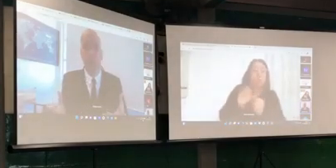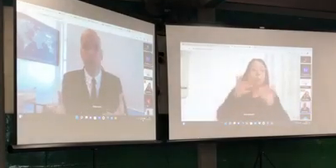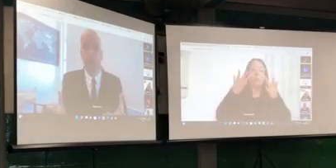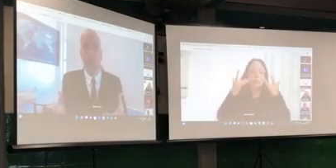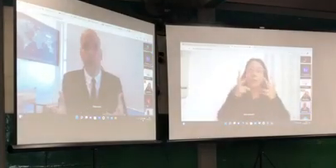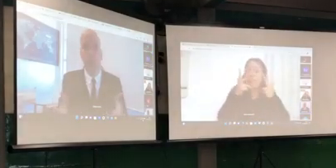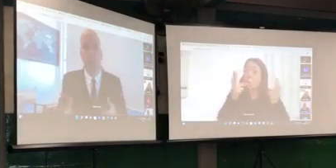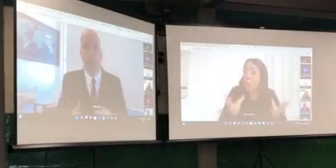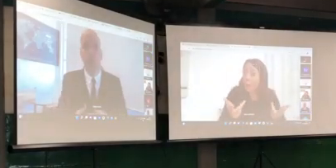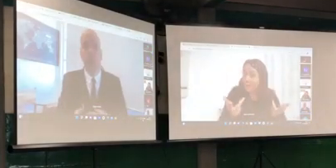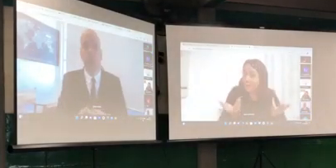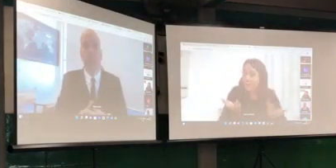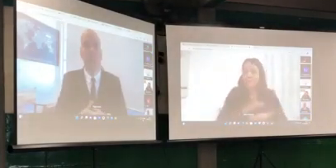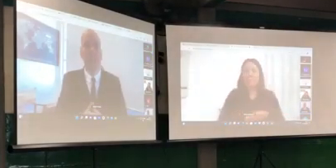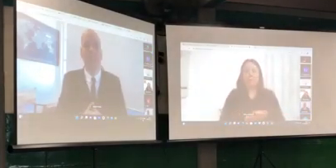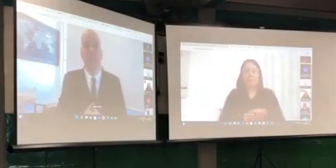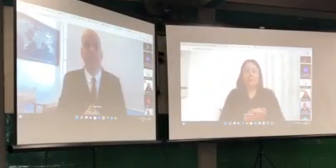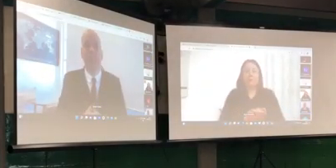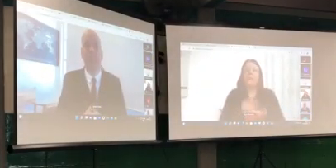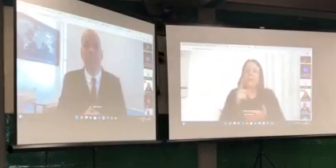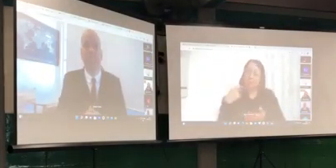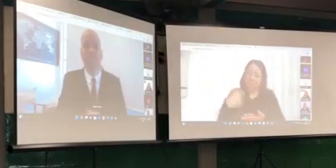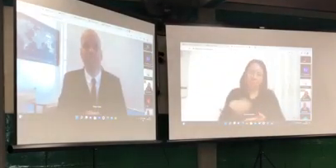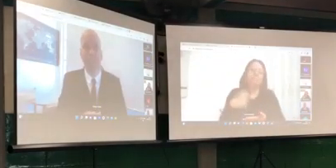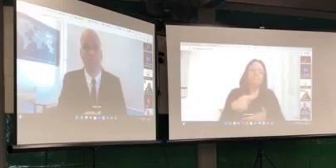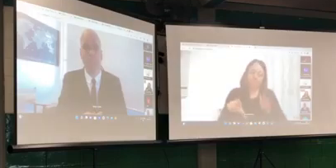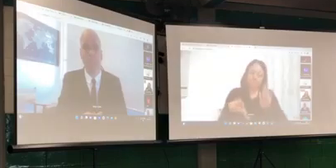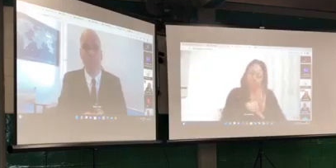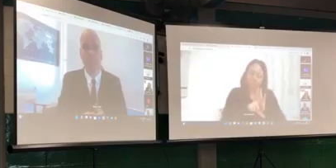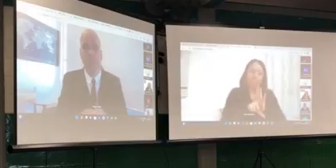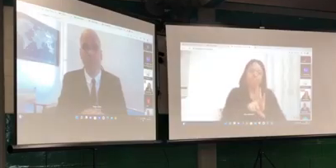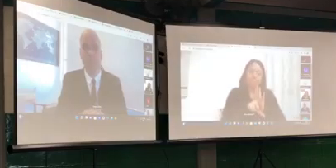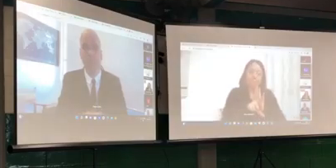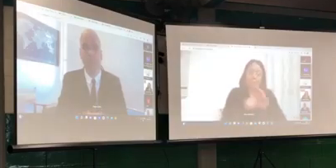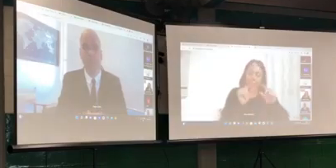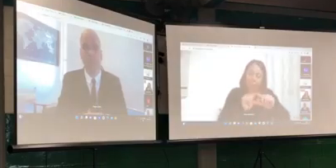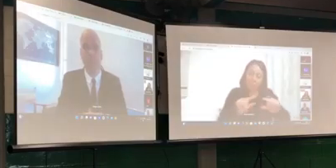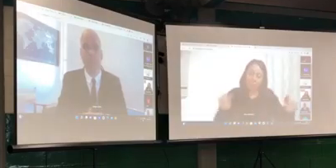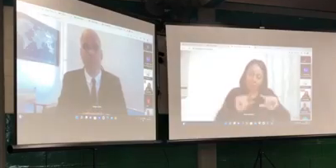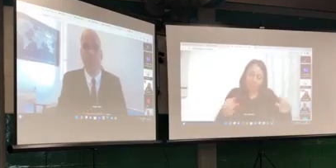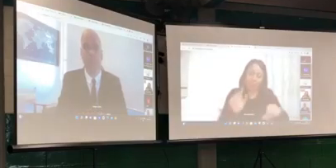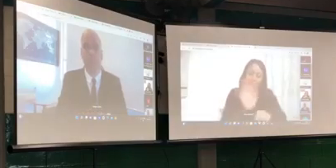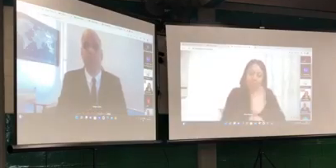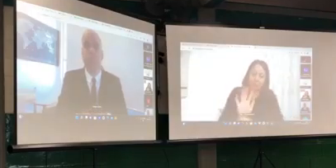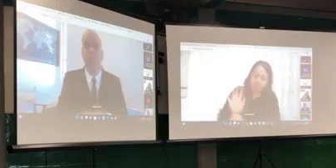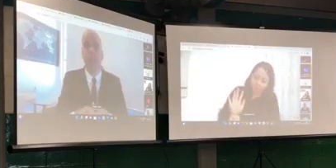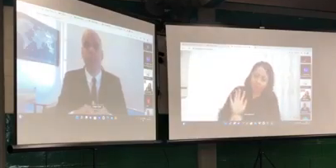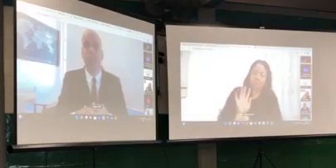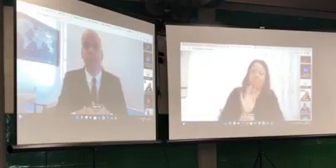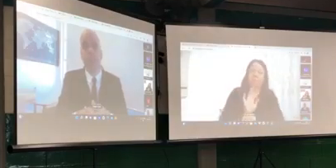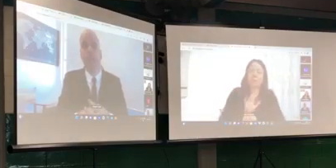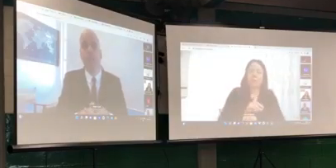coisa. Né? É necessário as legendas no cinema. Né? Tem o Diário de